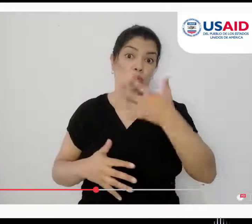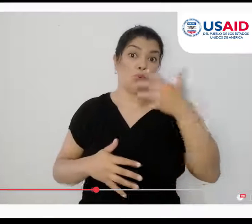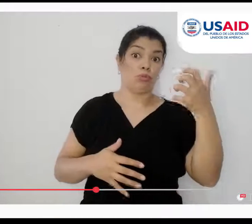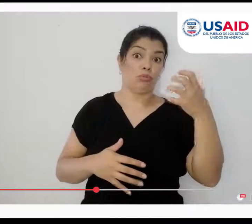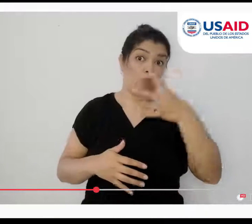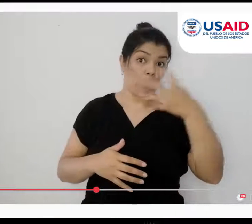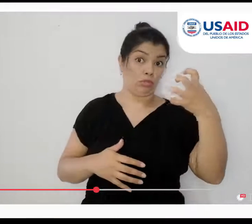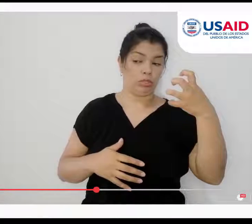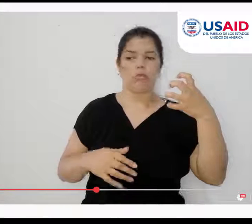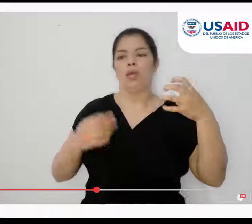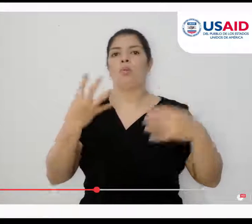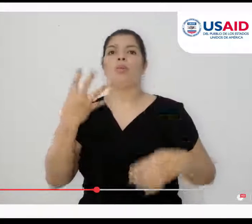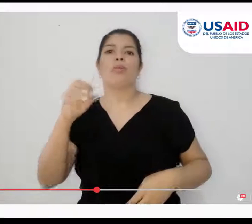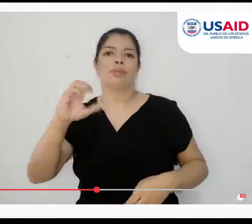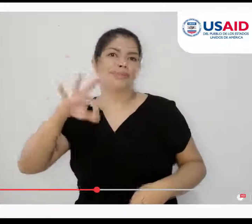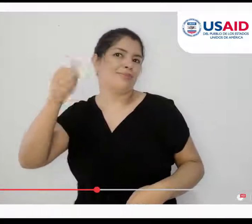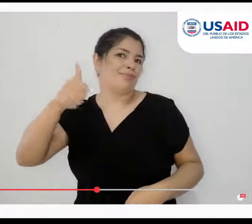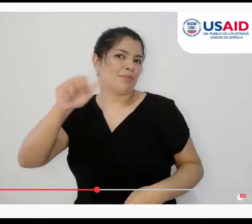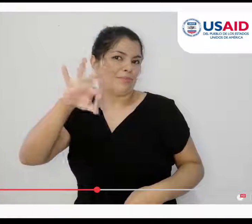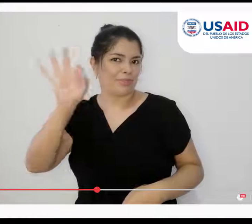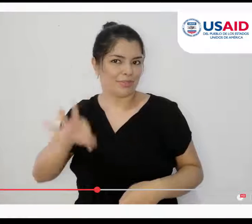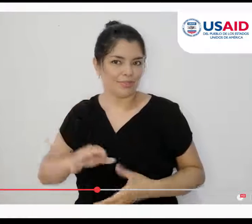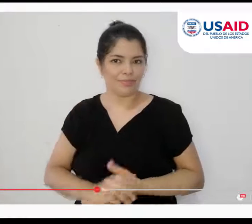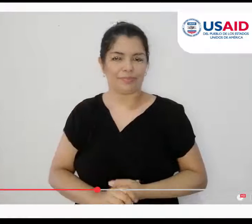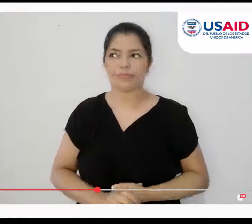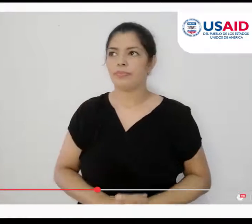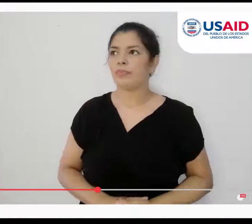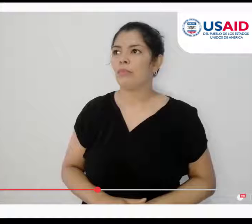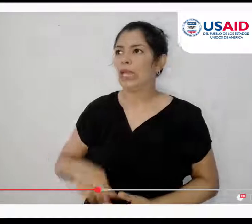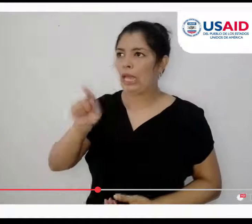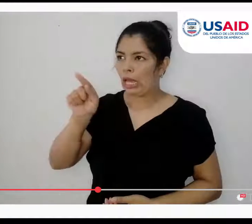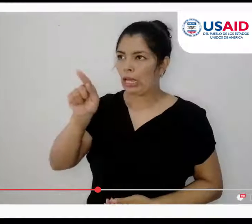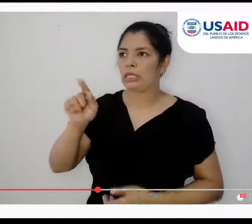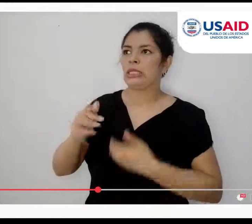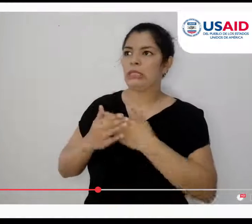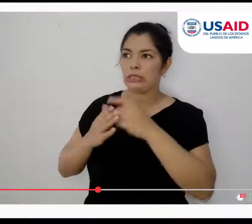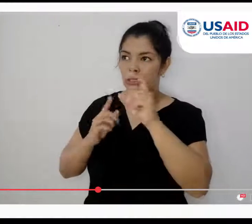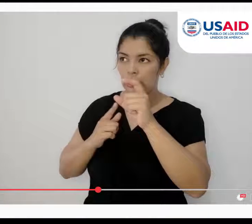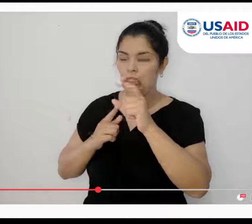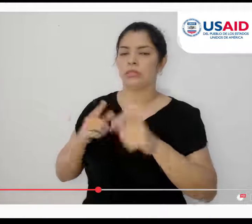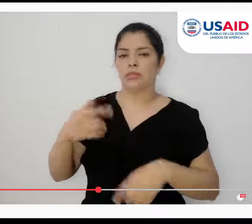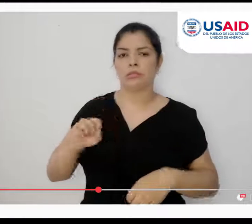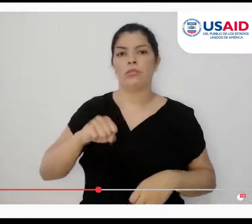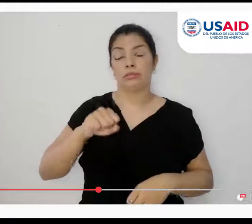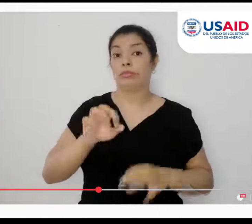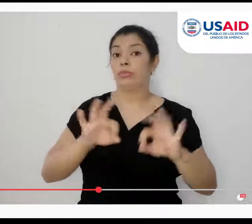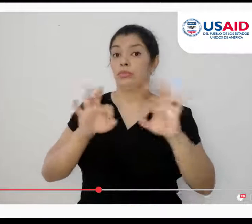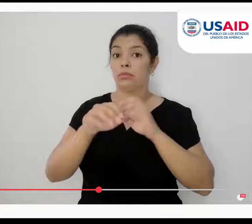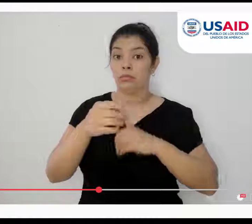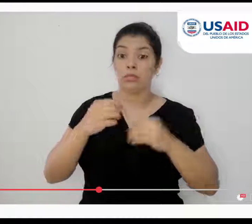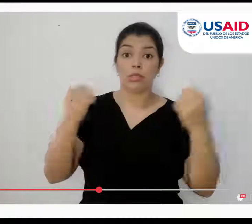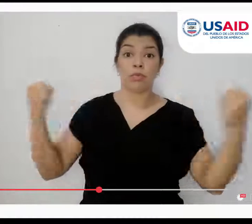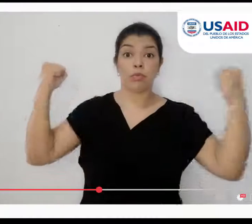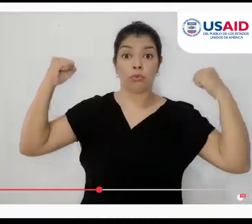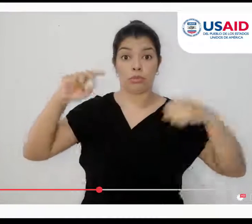ese universo de las 400. Bueno, eso que usted acaba de nombrar, Germán, es muy importante, ya que desde hace varios años Sport Power se encuentra